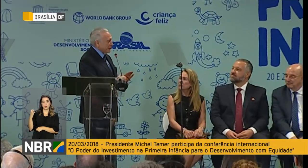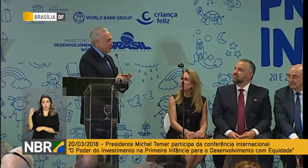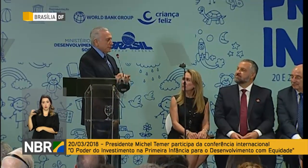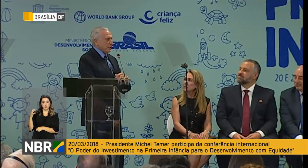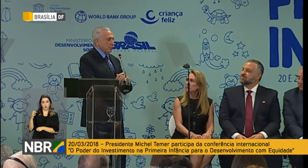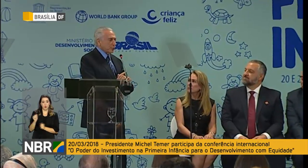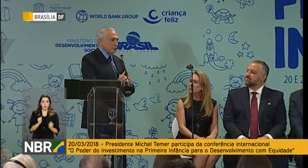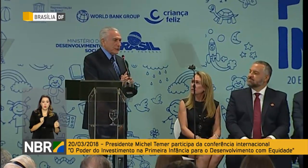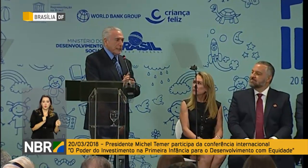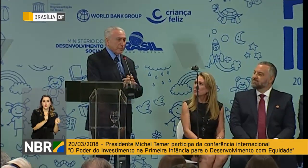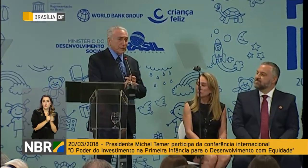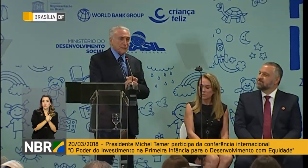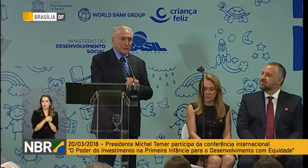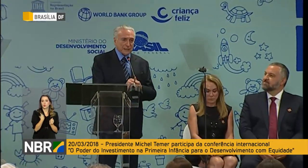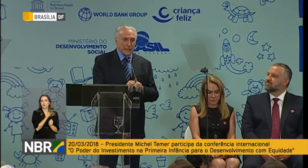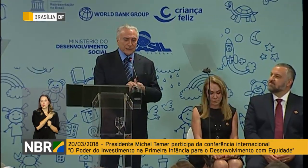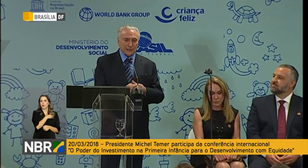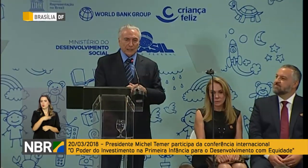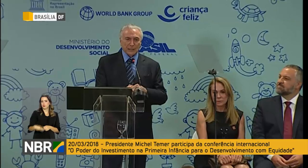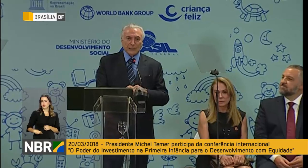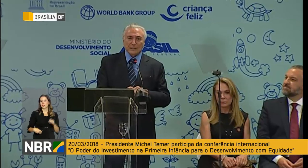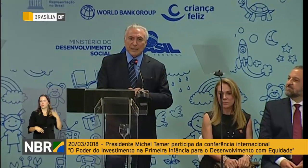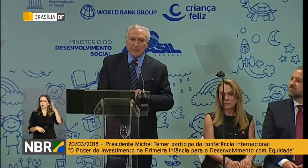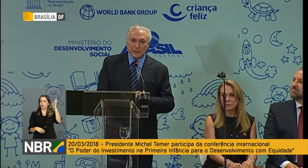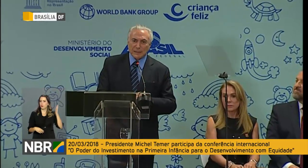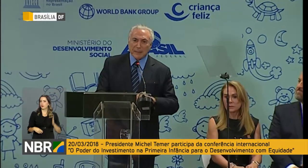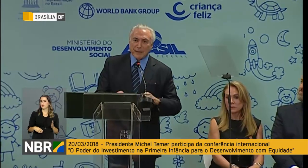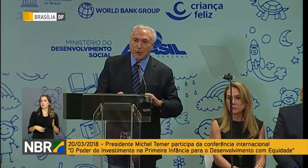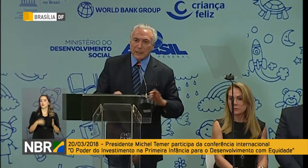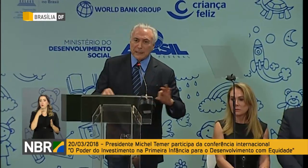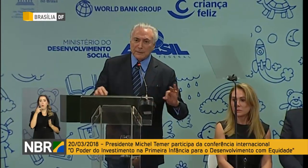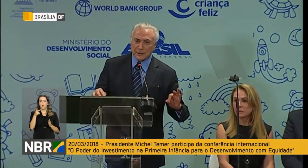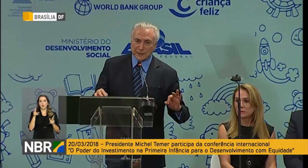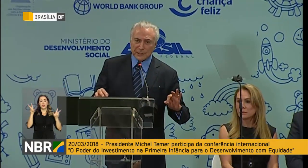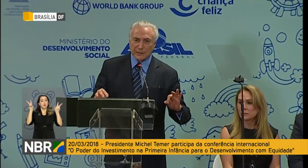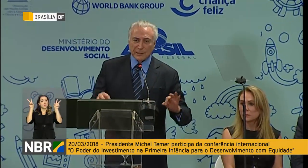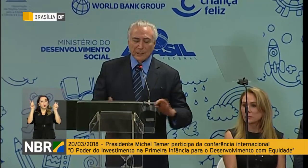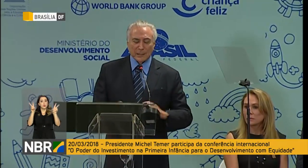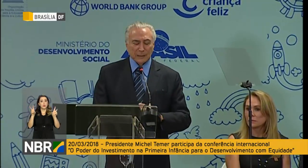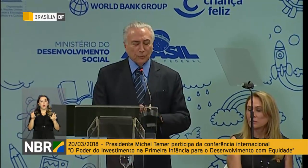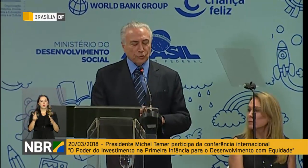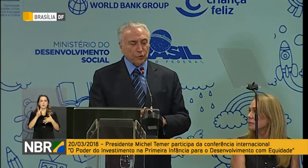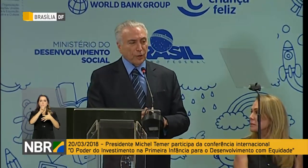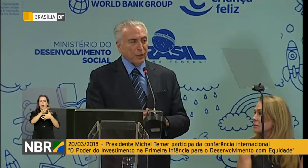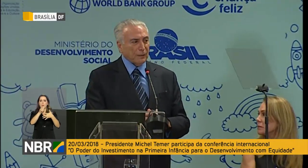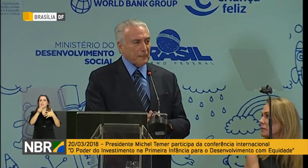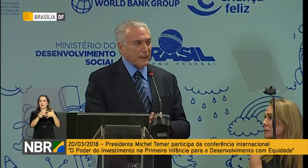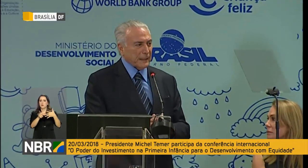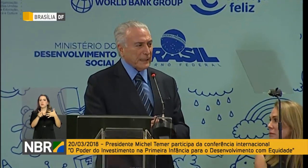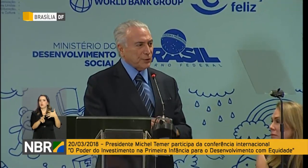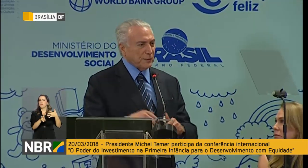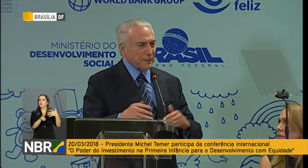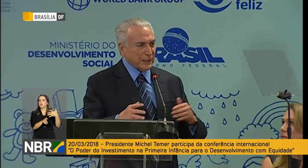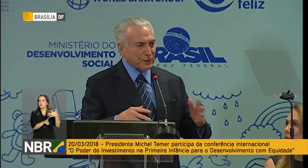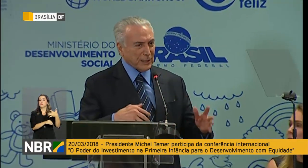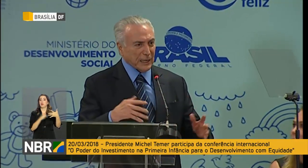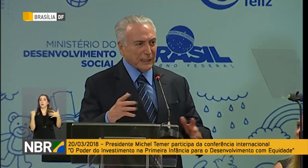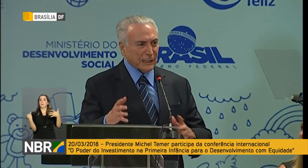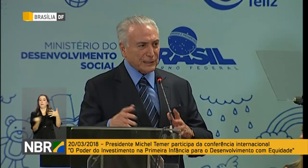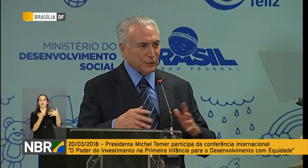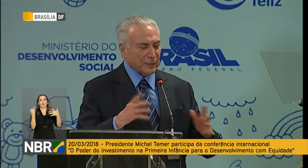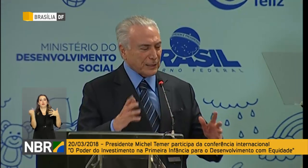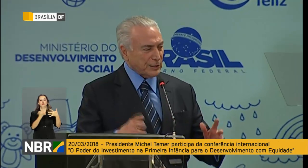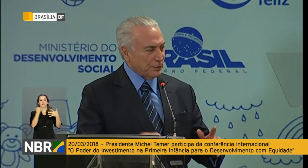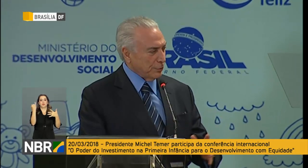ministros, tiveram a oportunidade de manifestar-se em temas da maior relevância, não só relativamente